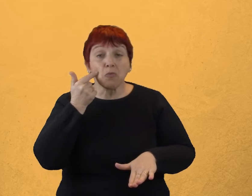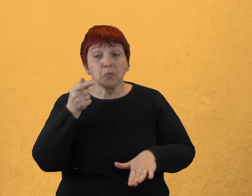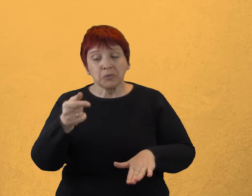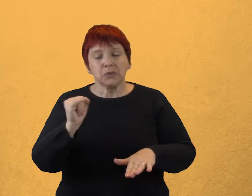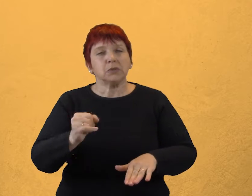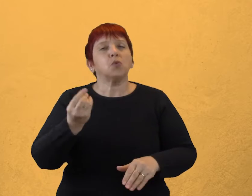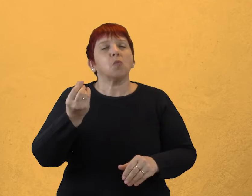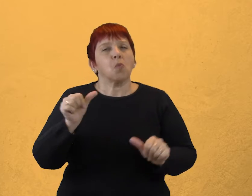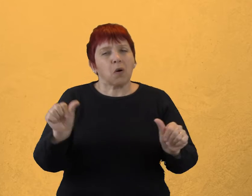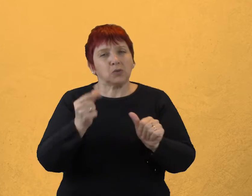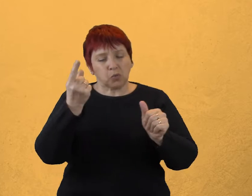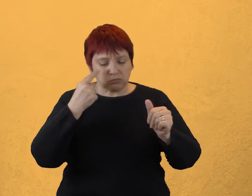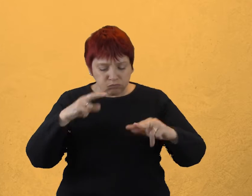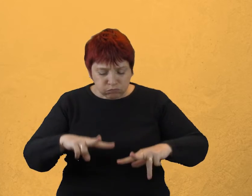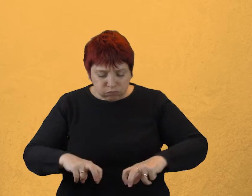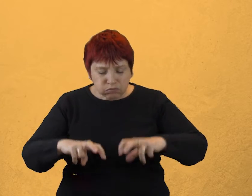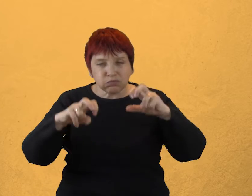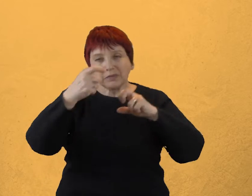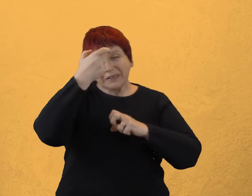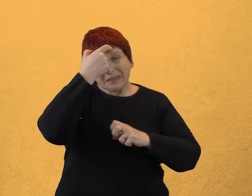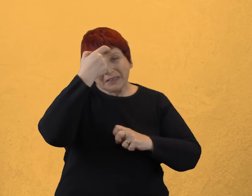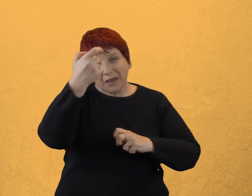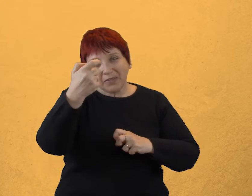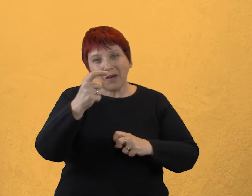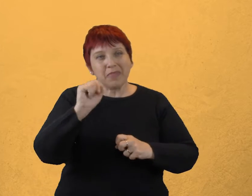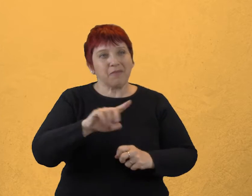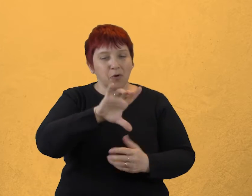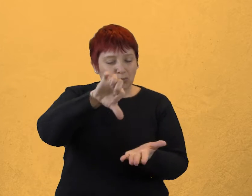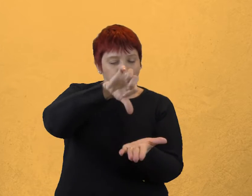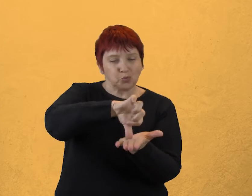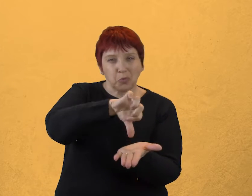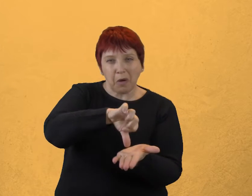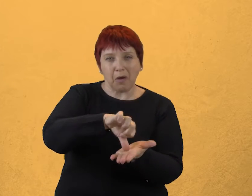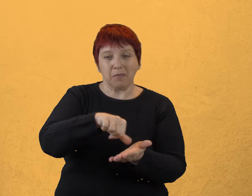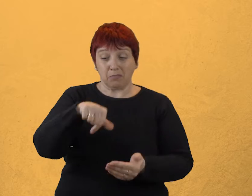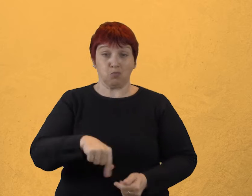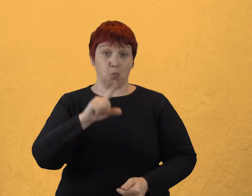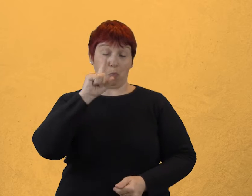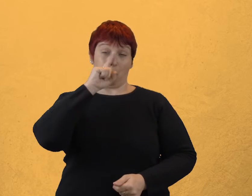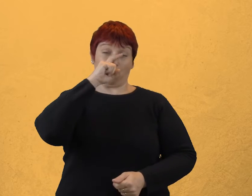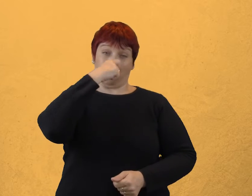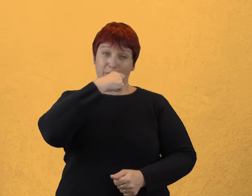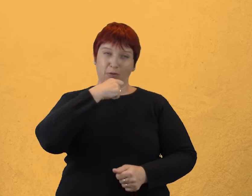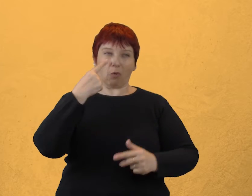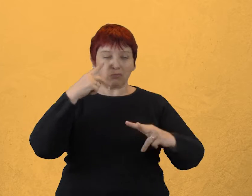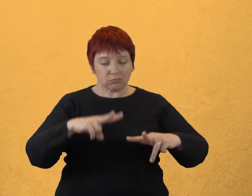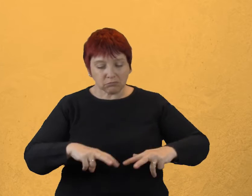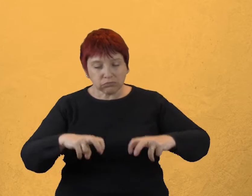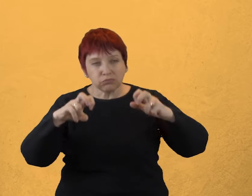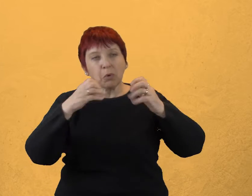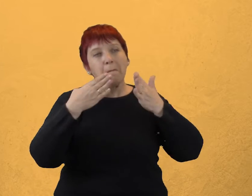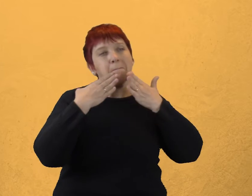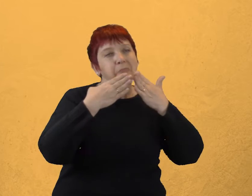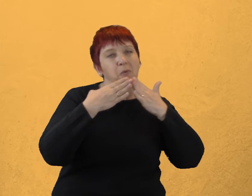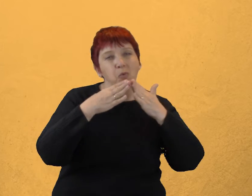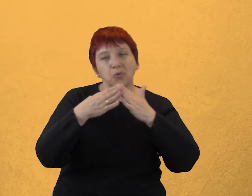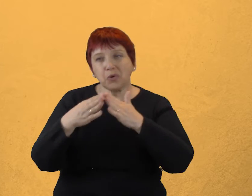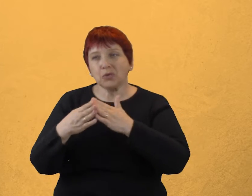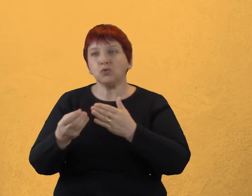iniciaban toda una investigación científica por nuestra ciudad capital, Montevideo, indagando el